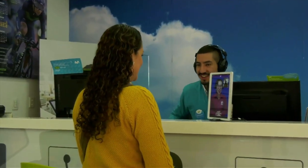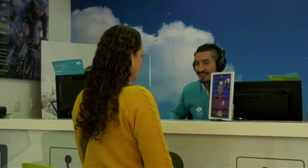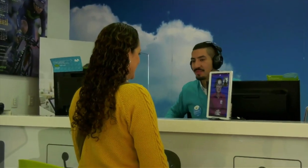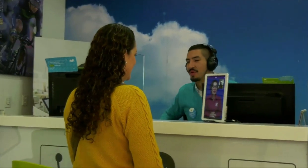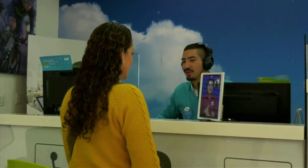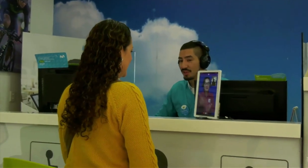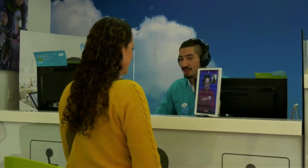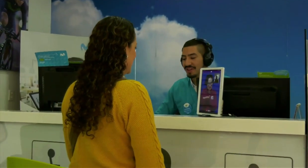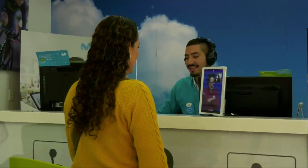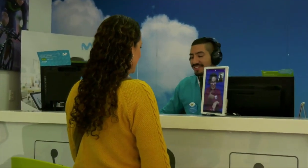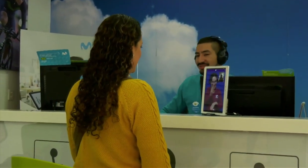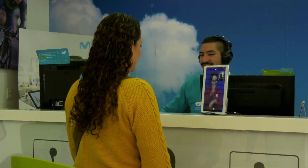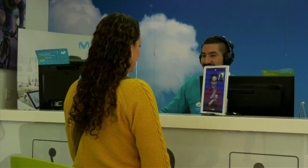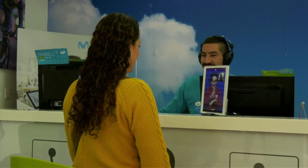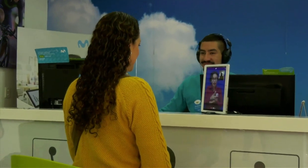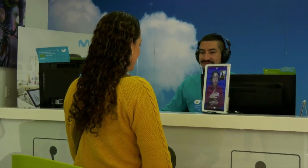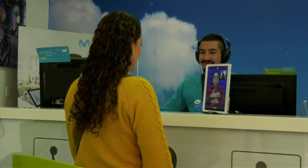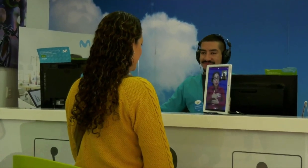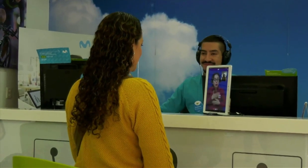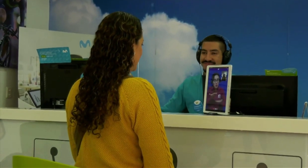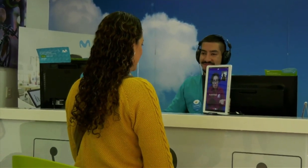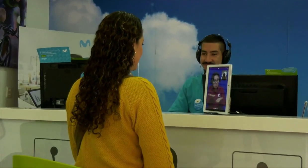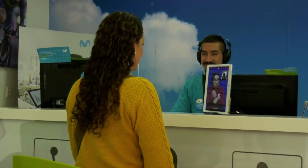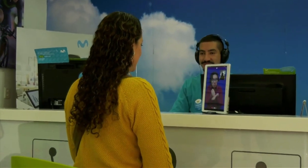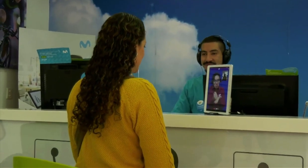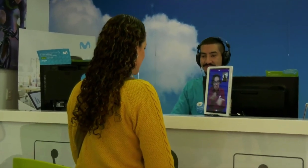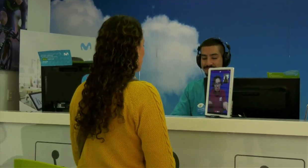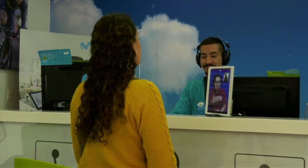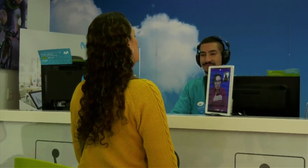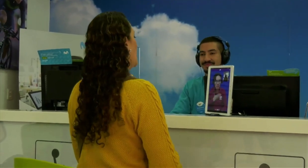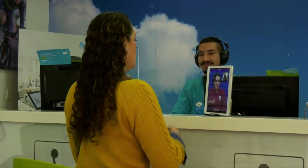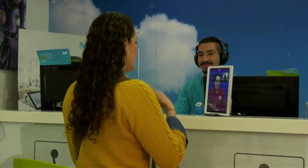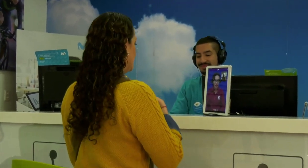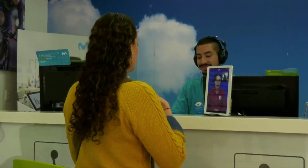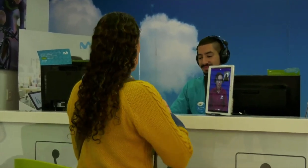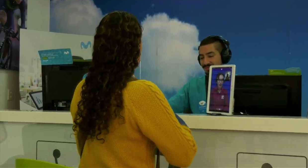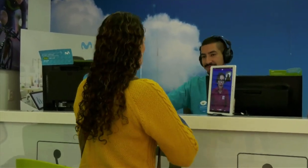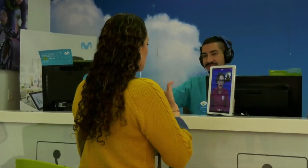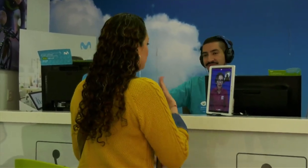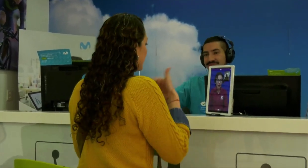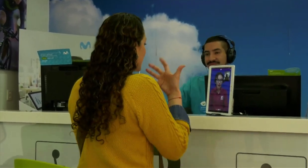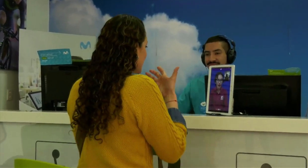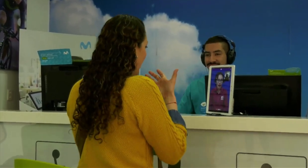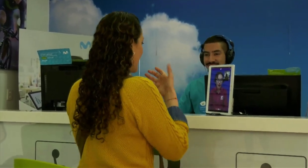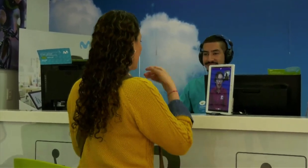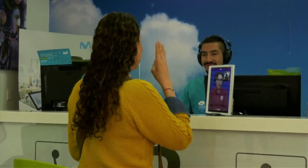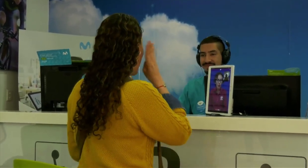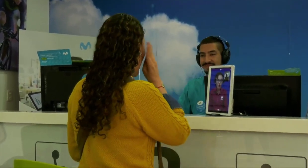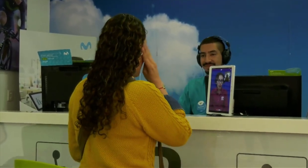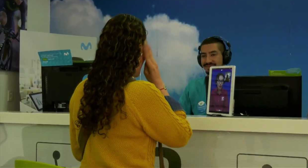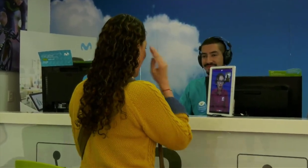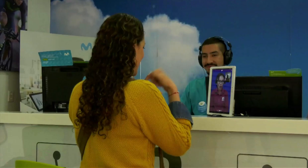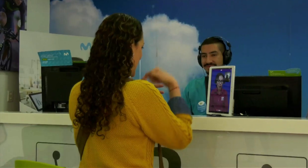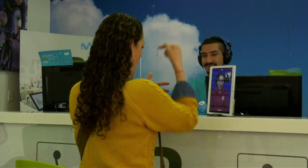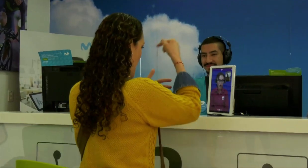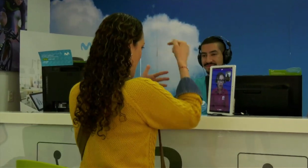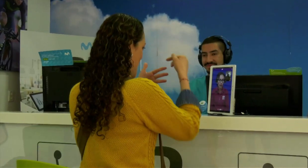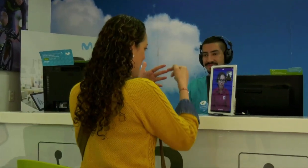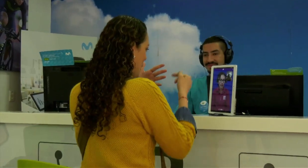te podemos ayudar? El objetivo de Telefónica es ampliar esta estrategia para que logremos que todos nuestros canales de